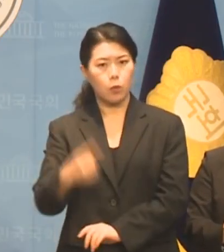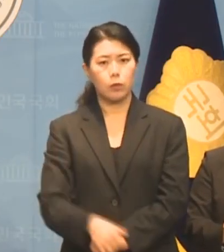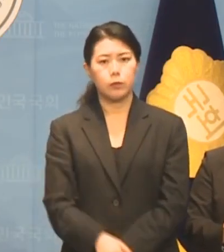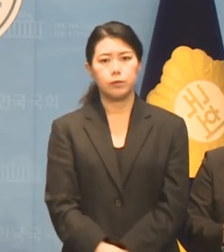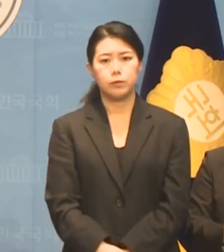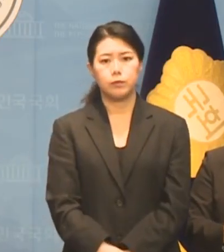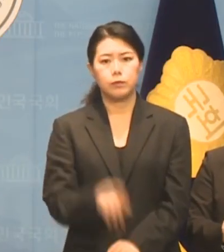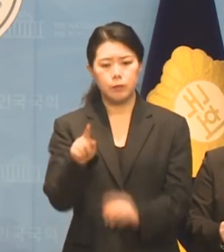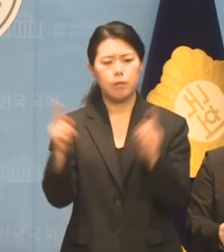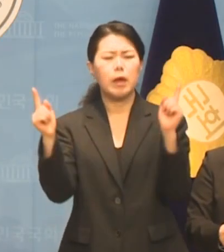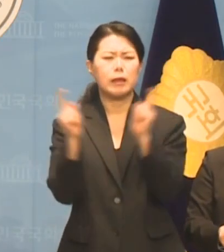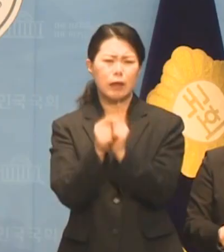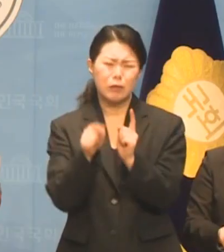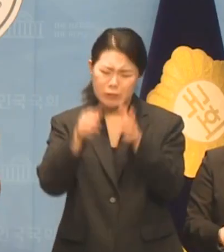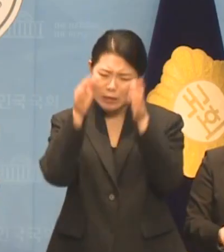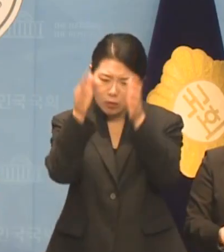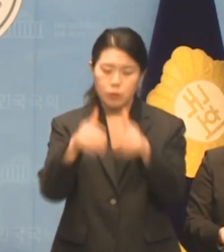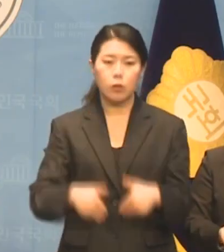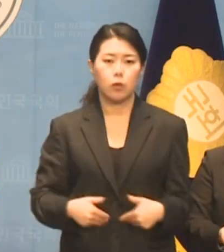시장의 만남입니다.